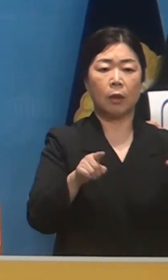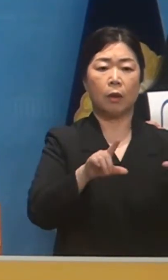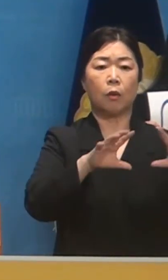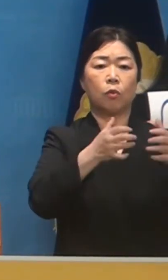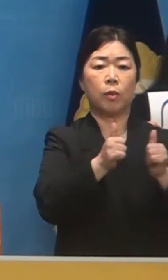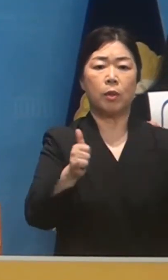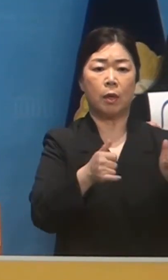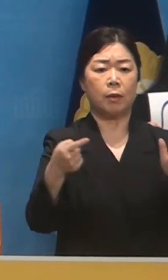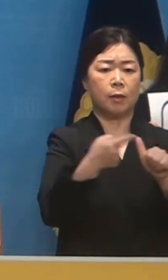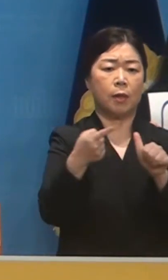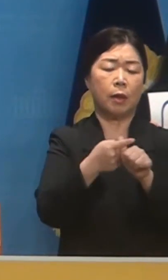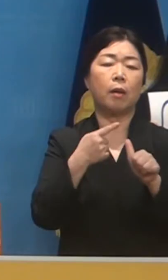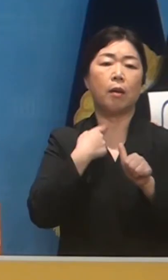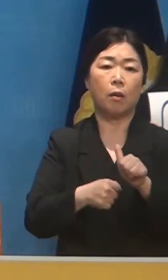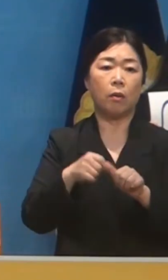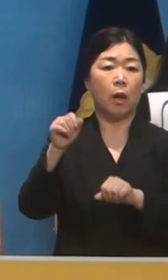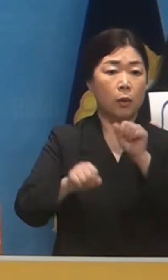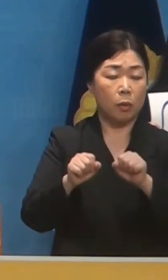학살한 그런 행위를